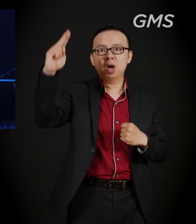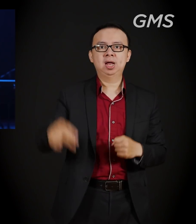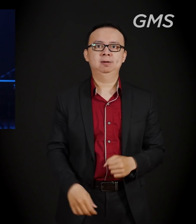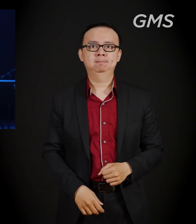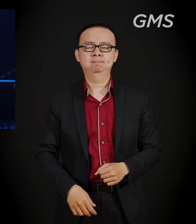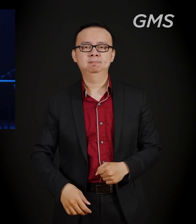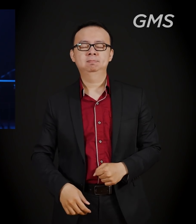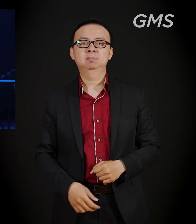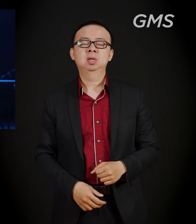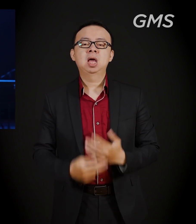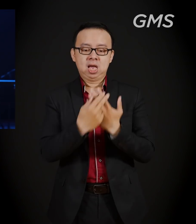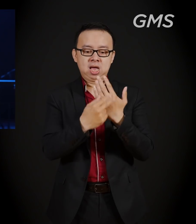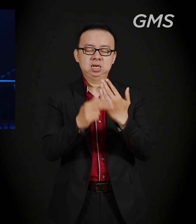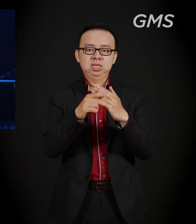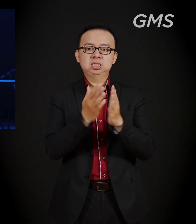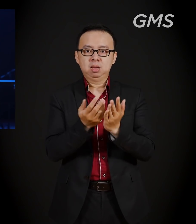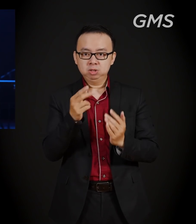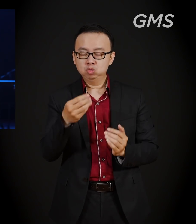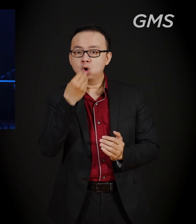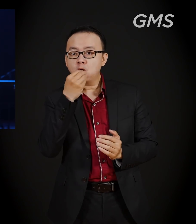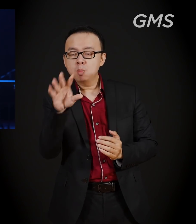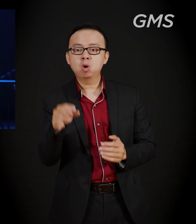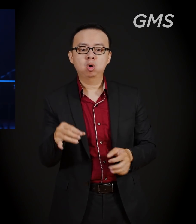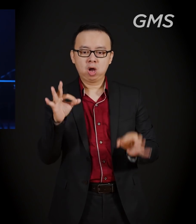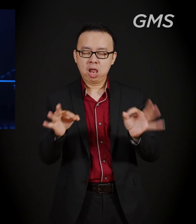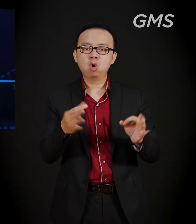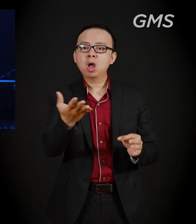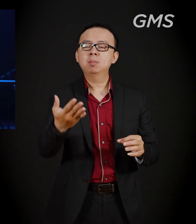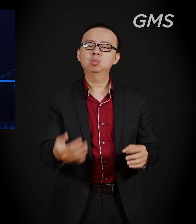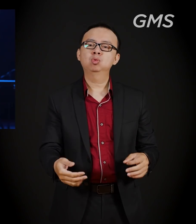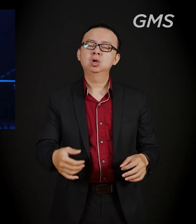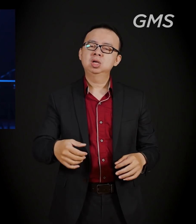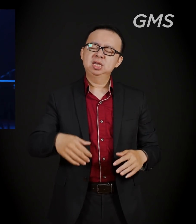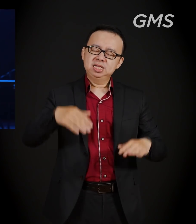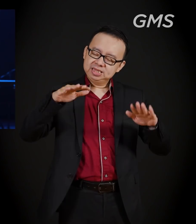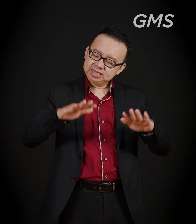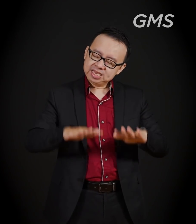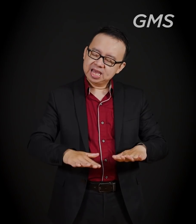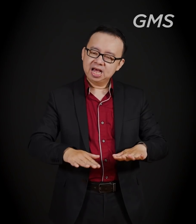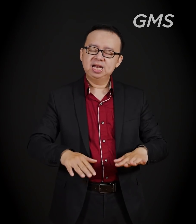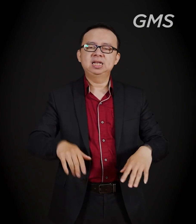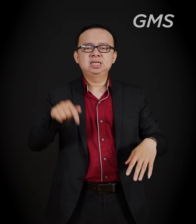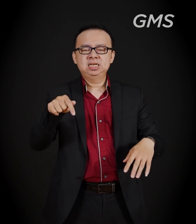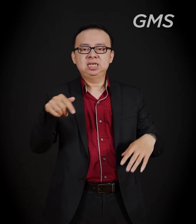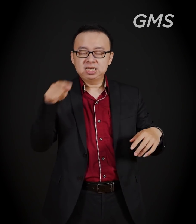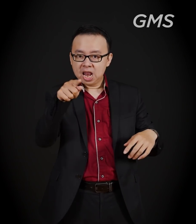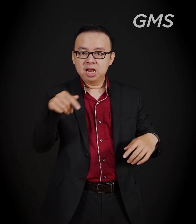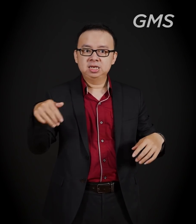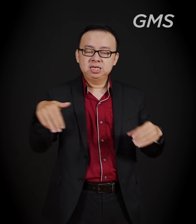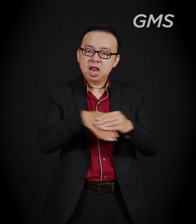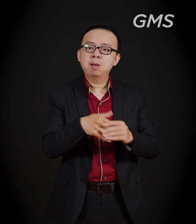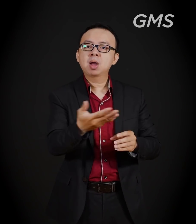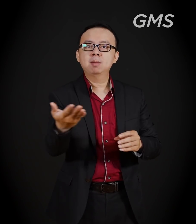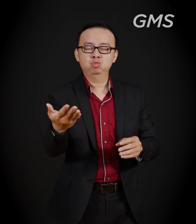Karena Alkitab saya bilang, kalau kamu tinggal dalam aku dan firman-Ku tinggal dalam kamu, minta apa